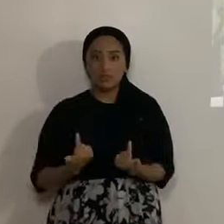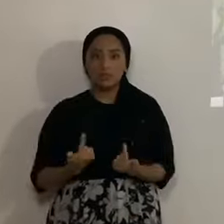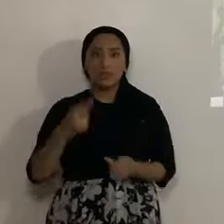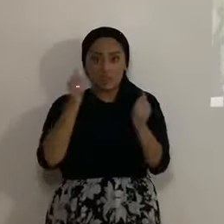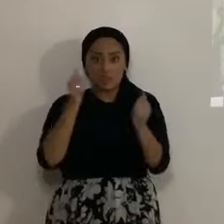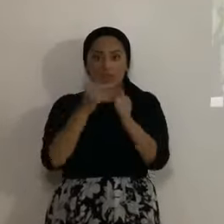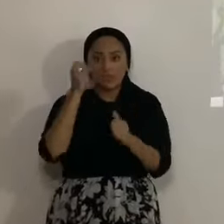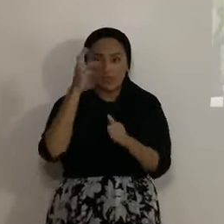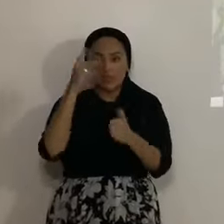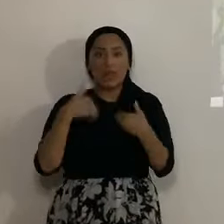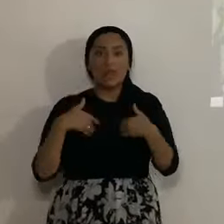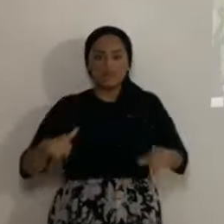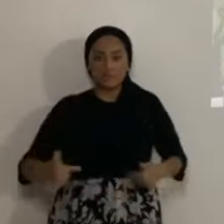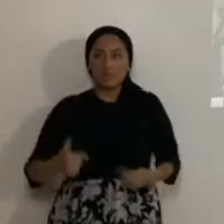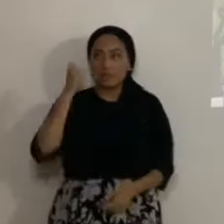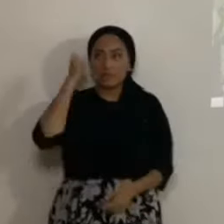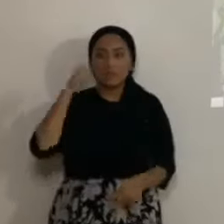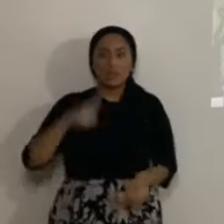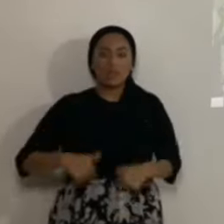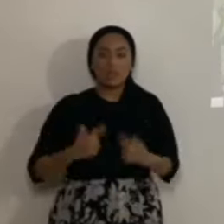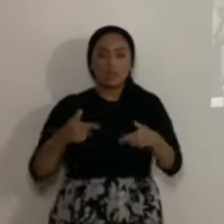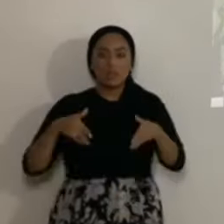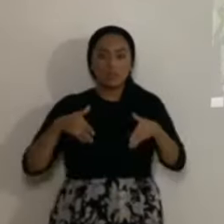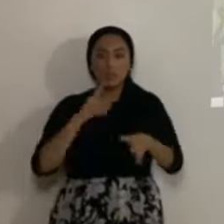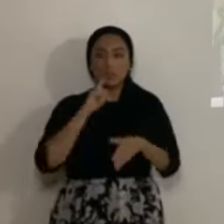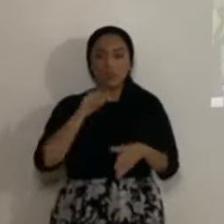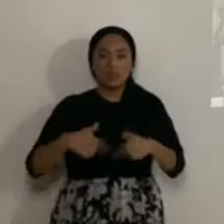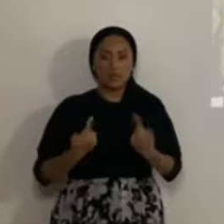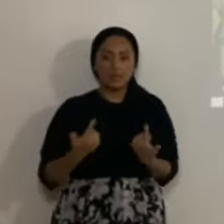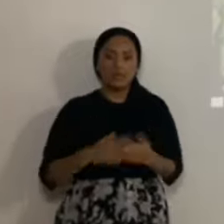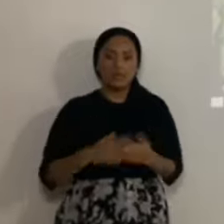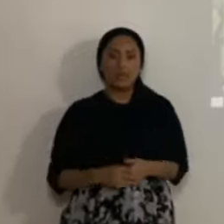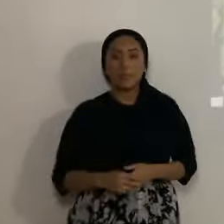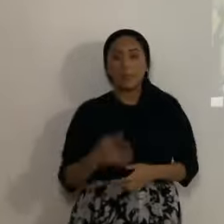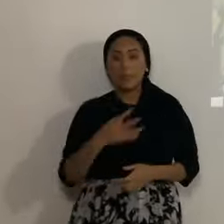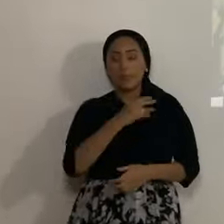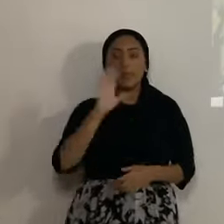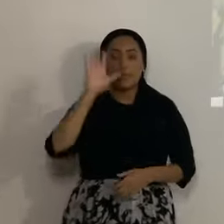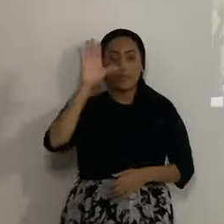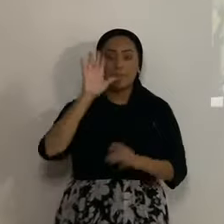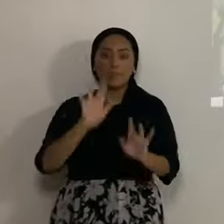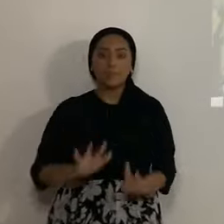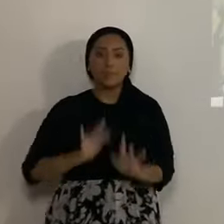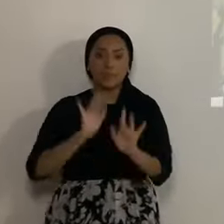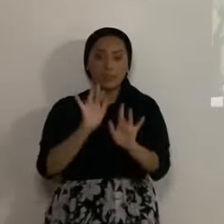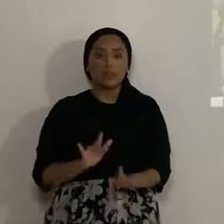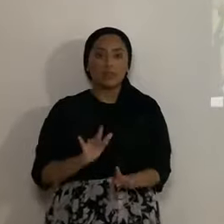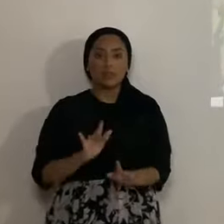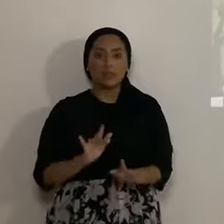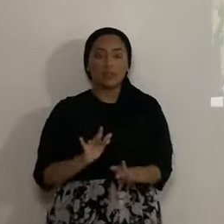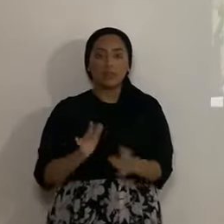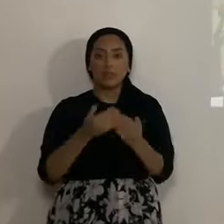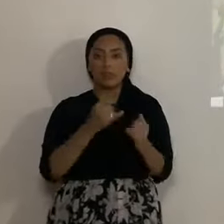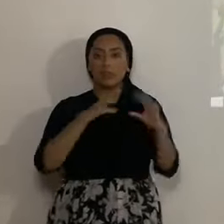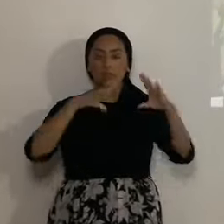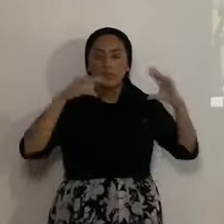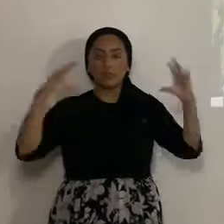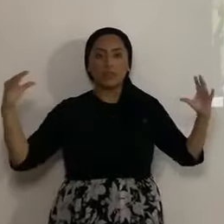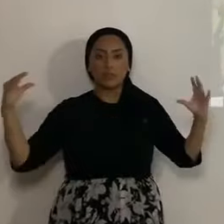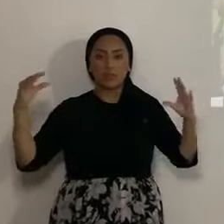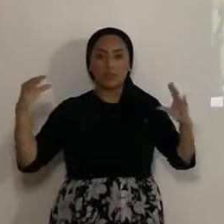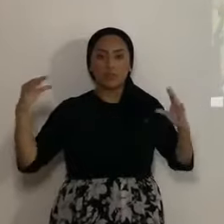Yasuo está la vida, él es la vida, él es el camino, la verdad y la vida. Y su benevolencia es como nube de